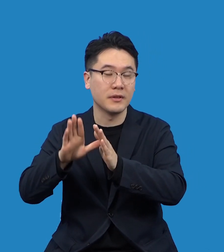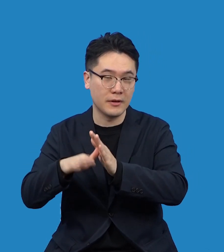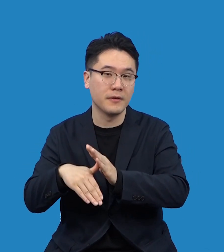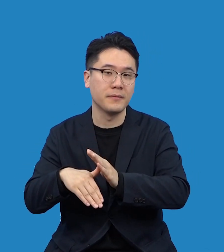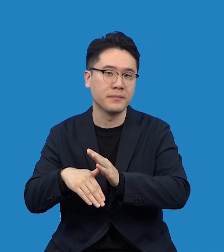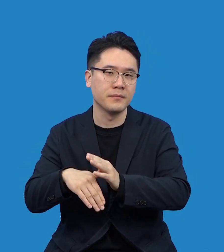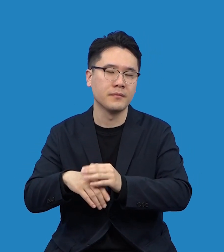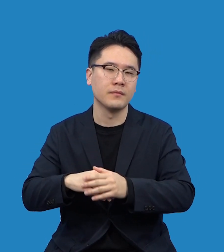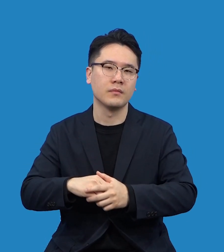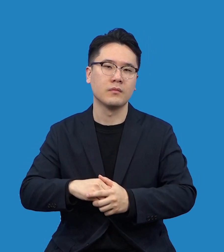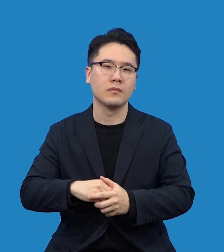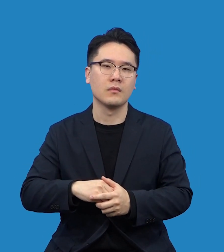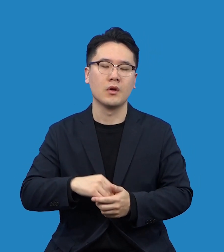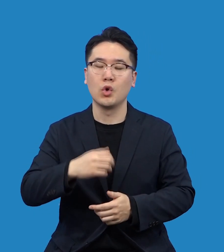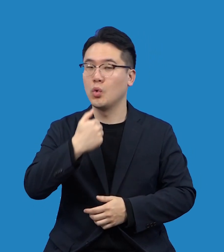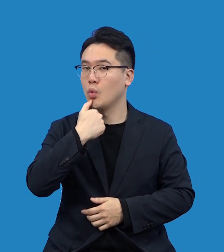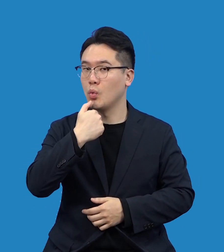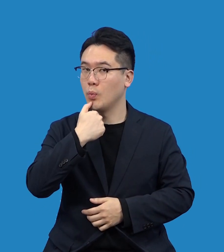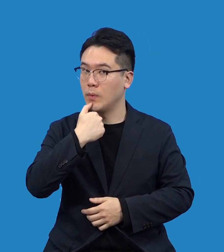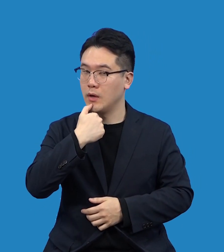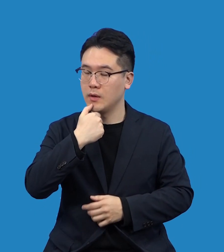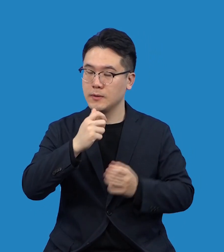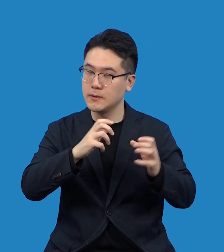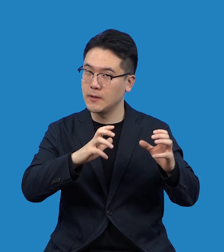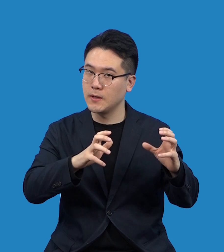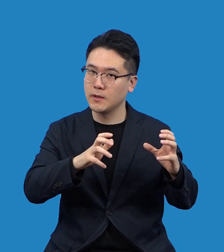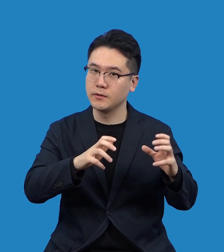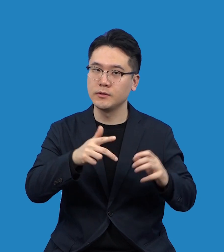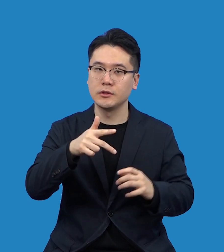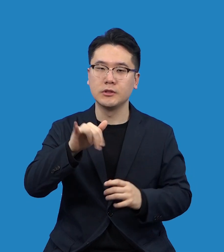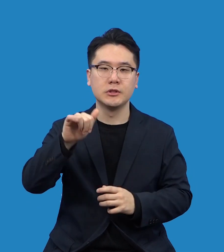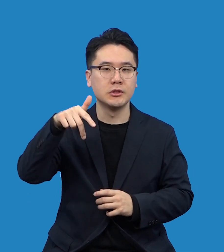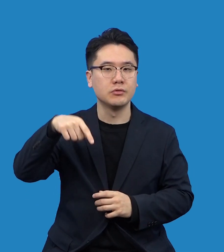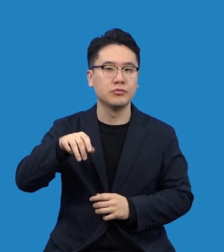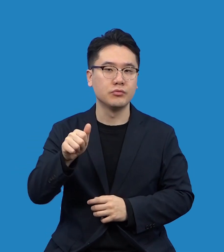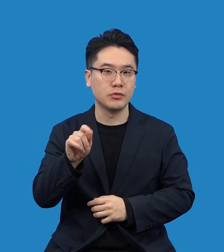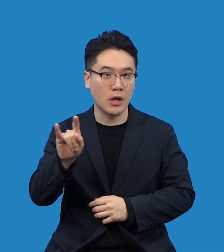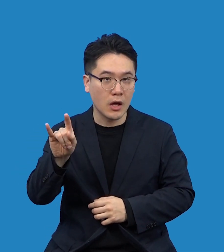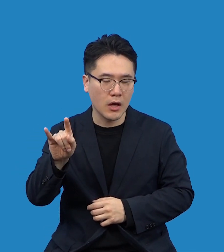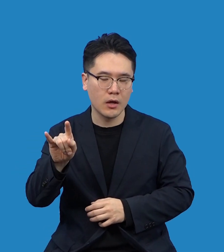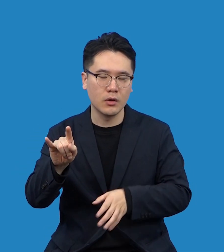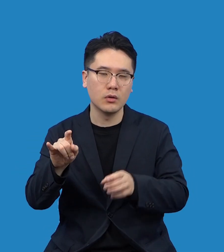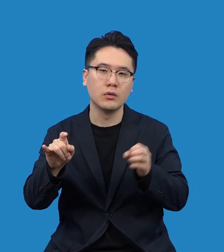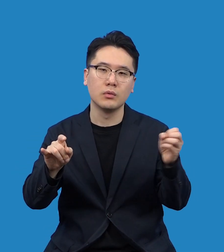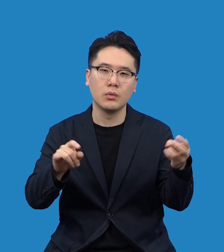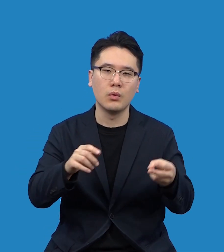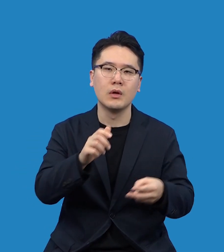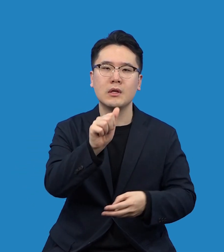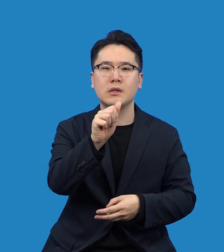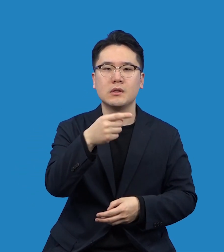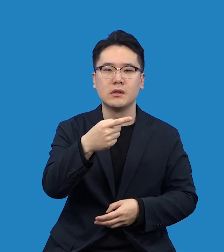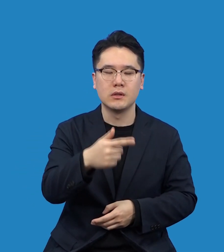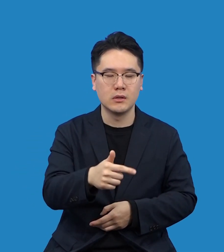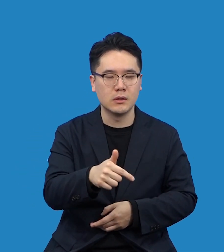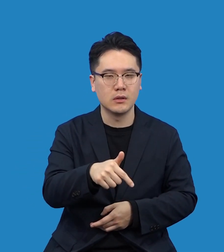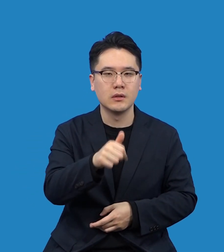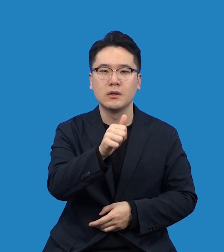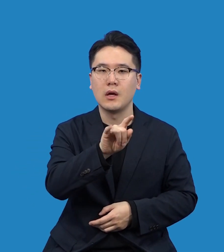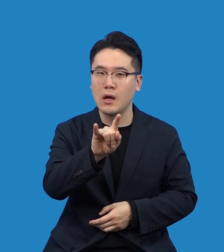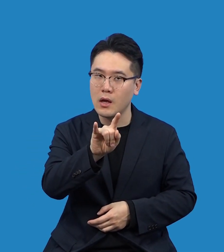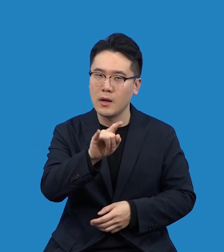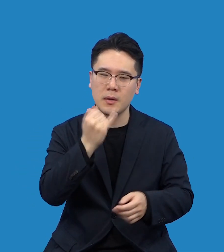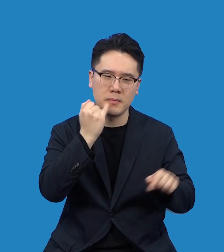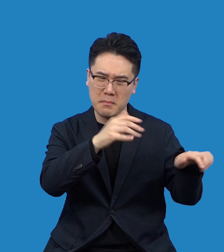그 로마 제국이 지중해를 아우르면서 저 흑해까지 아우르면서 그